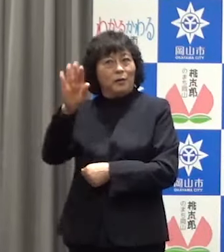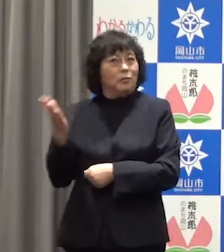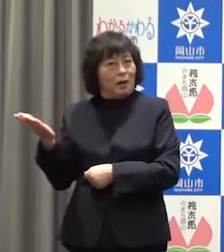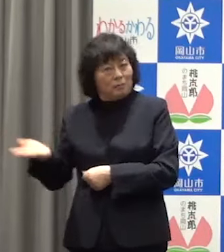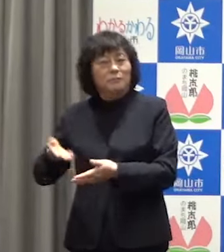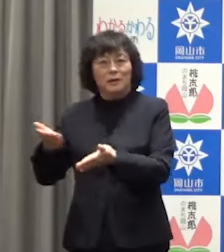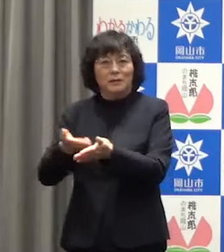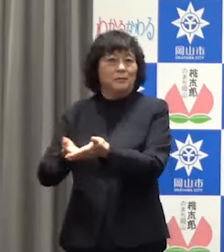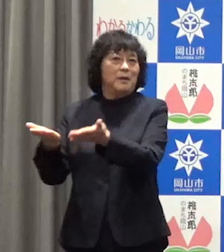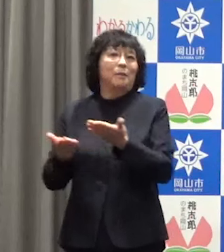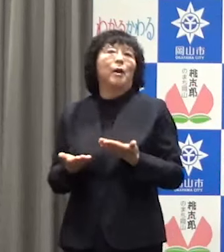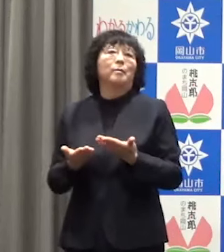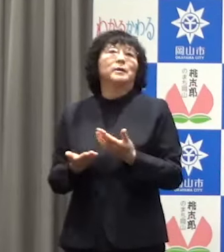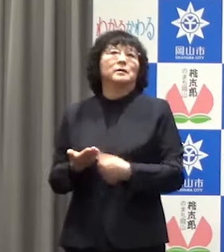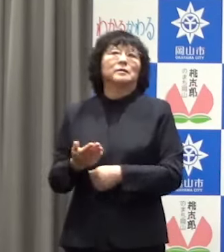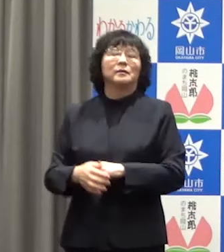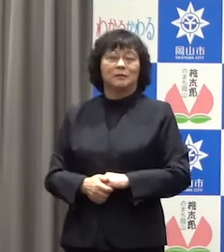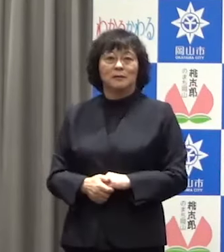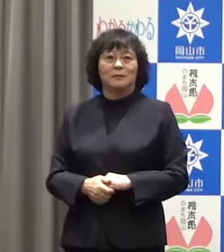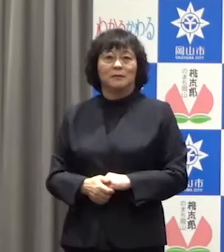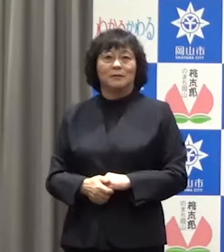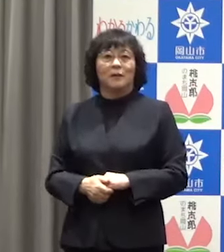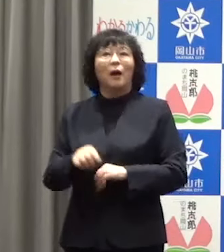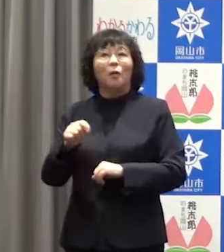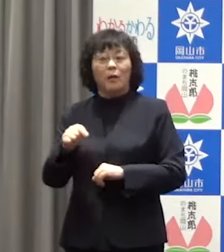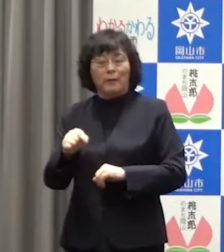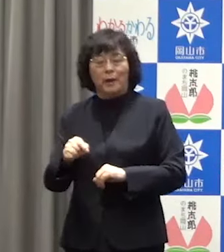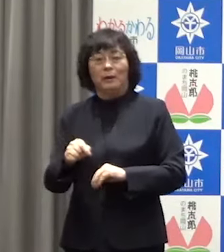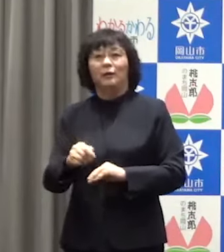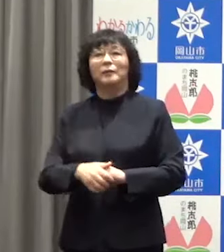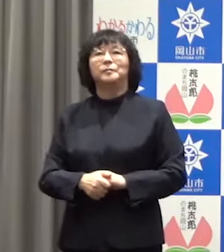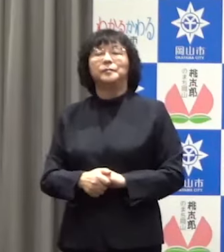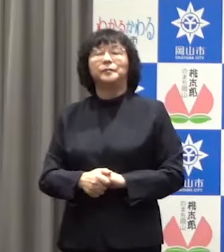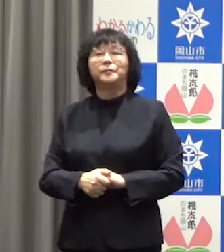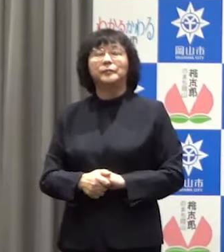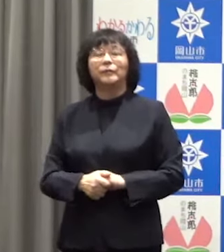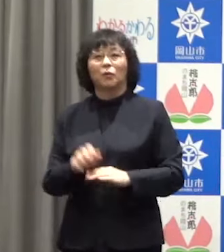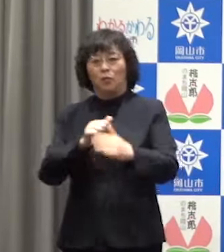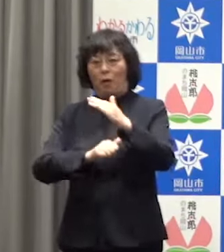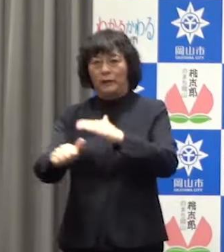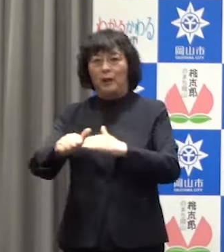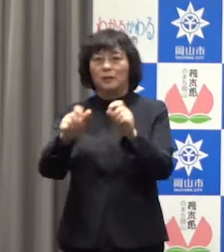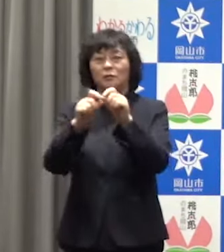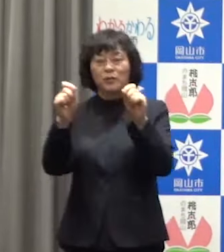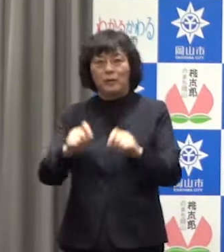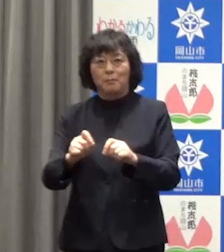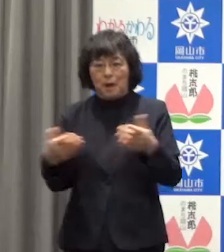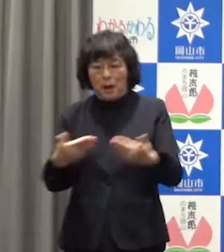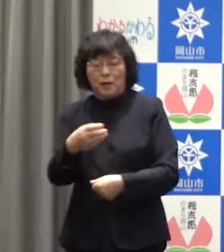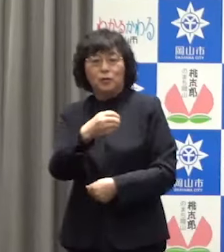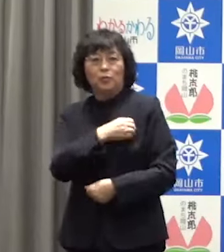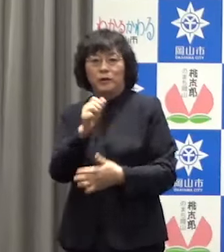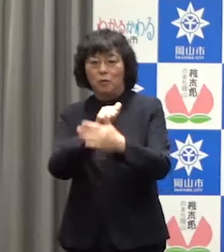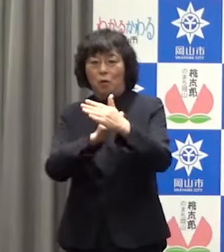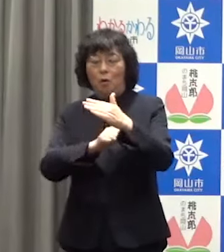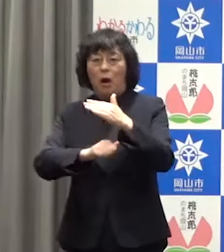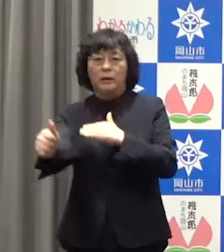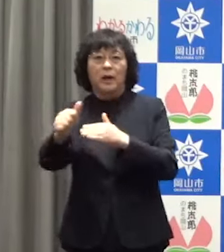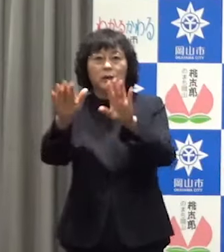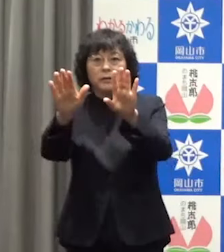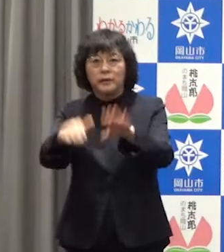のこれはですね、職員を例えば派遣するじゃないですか。派遣して